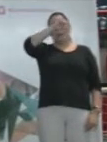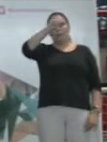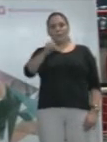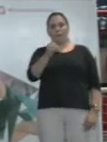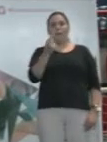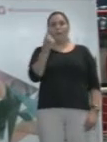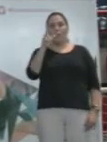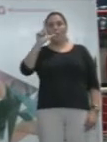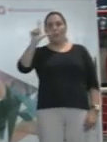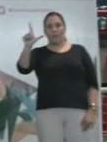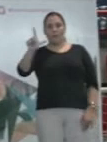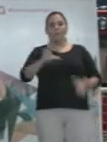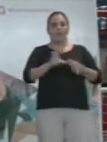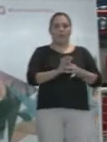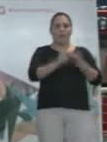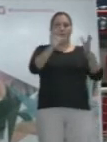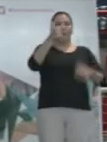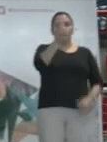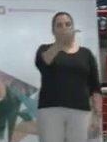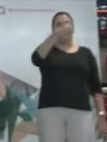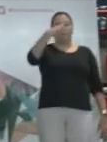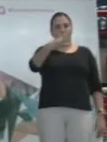eu vou liberar